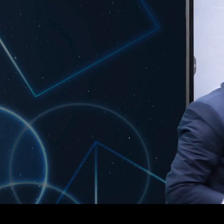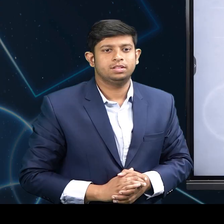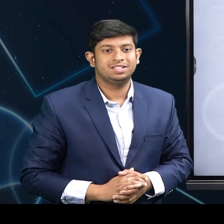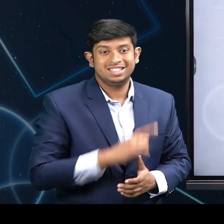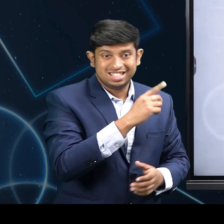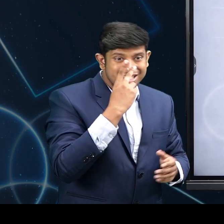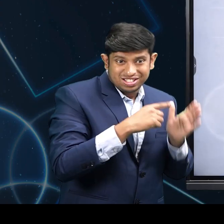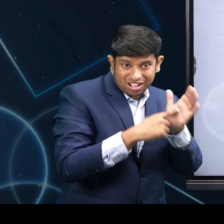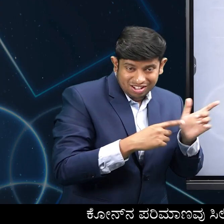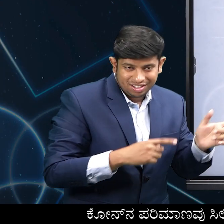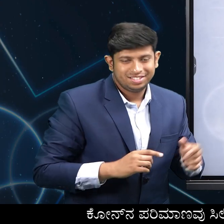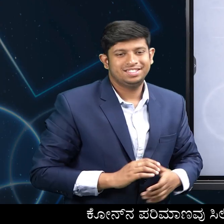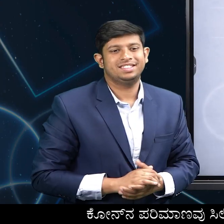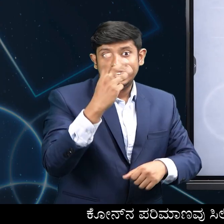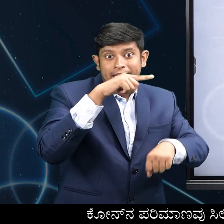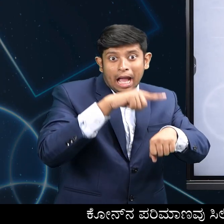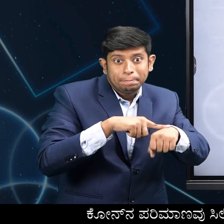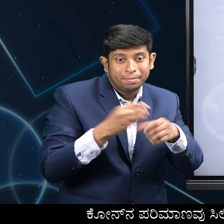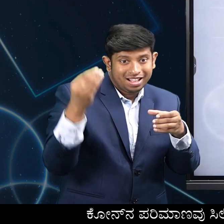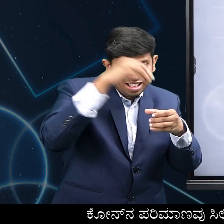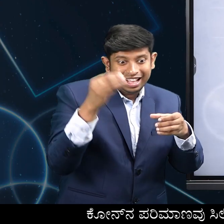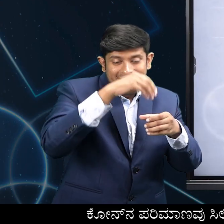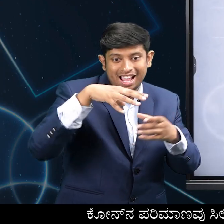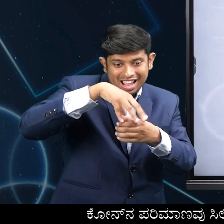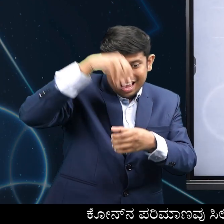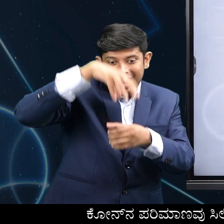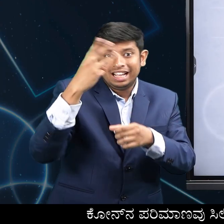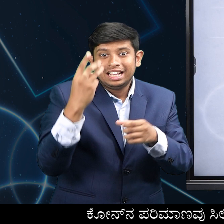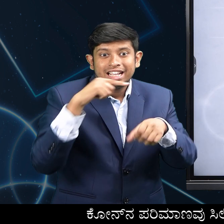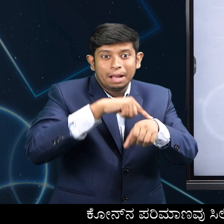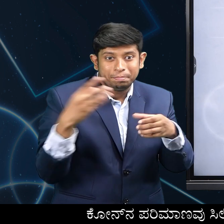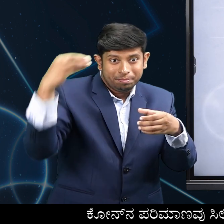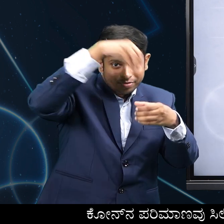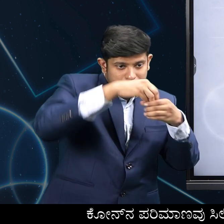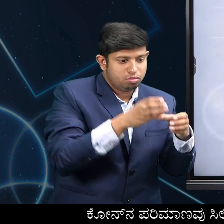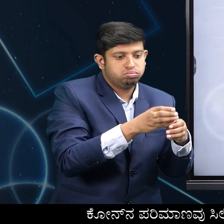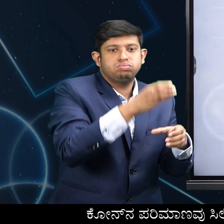ಇದು ಸೂಚಿಸುತ್ತದೆ ಕೋನ್ನ ಪರಿಮಾಣವು ಸಿಲಿಂಡರ್ನ ಪರಿಮಾಣವನ್ನ 3 ಪಟ್ಟು ಹೆಚ್ಚು ಮಾಡುತ್ತೆ.